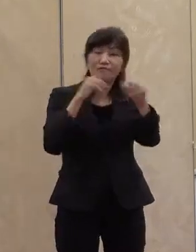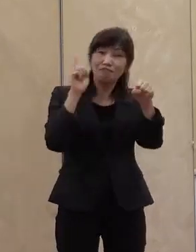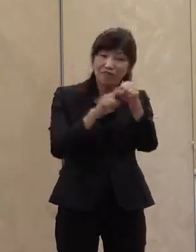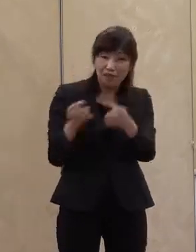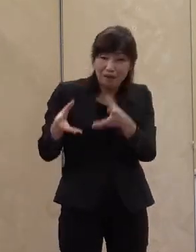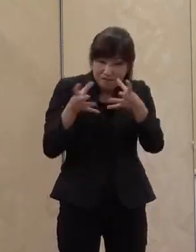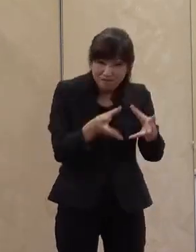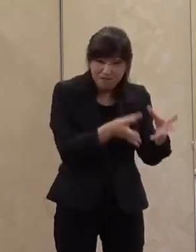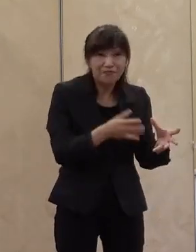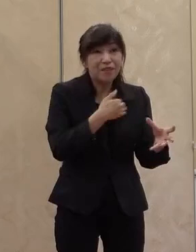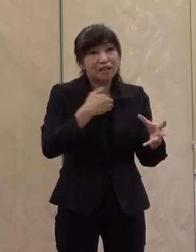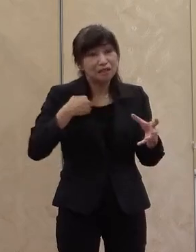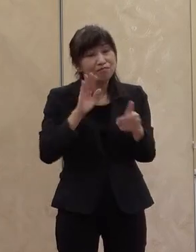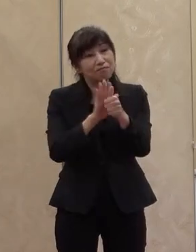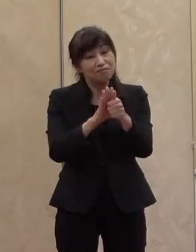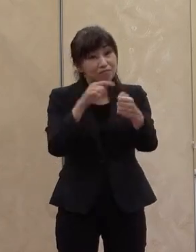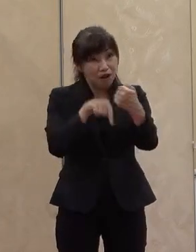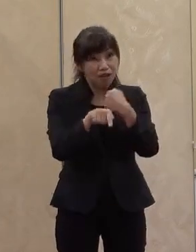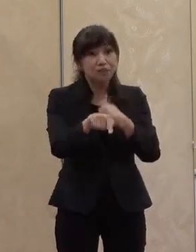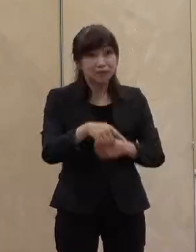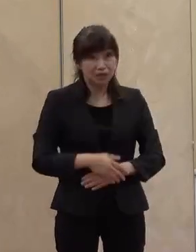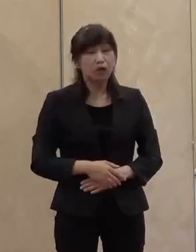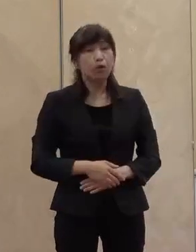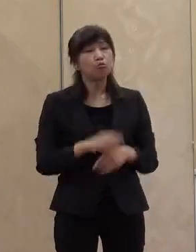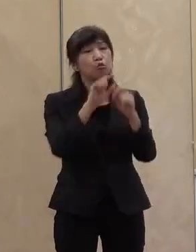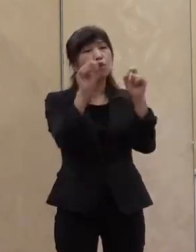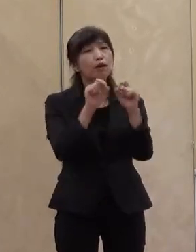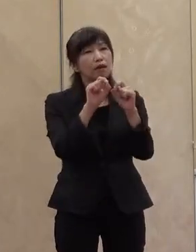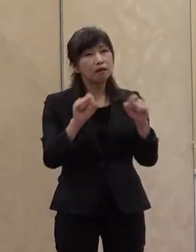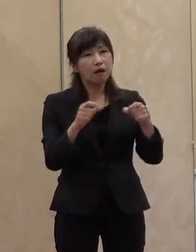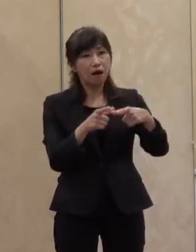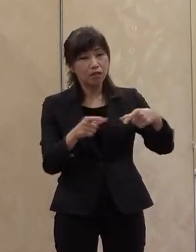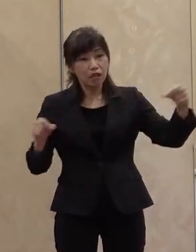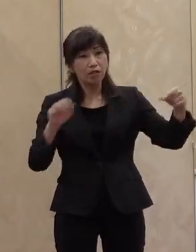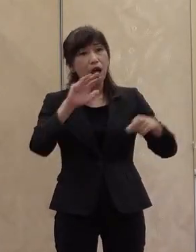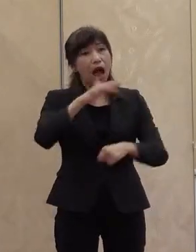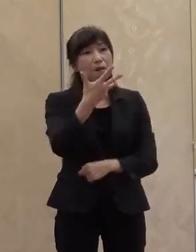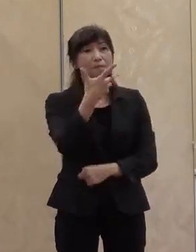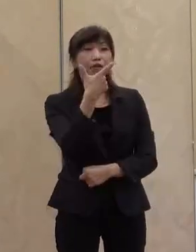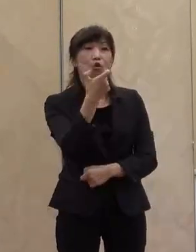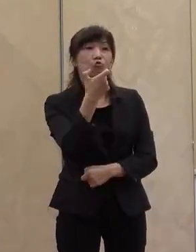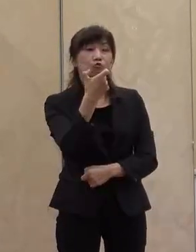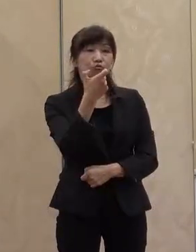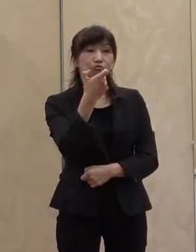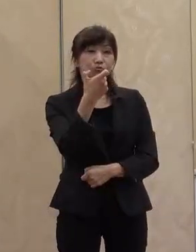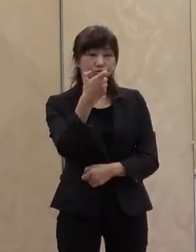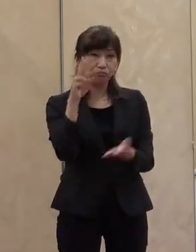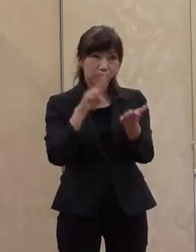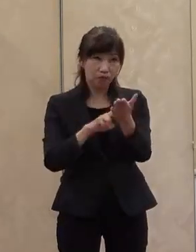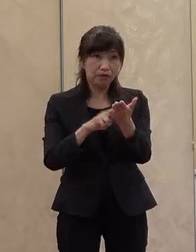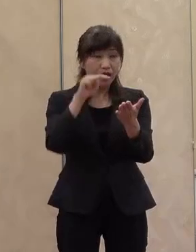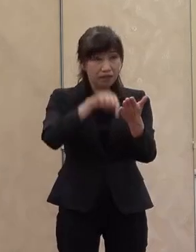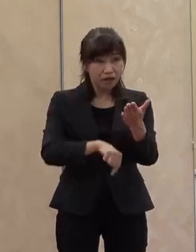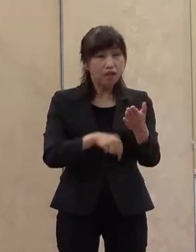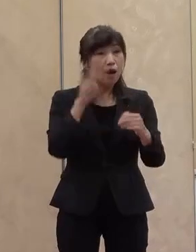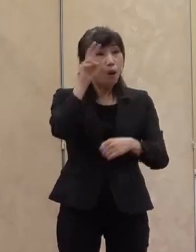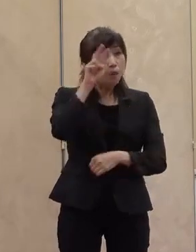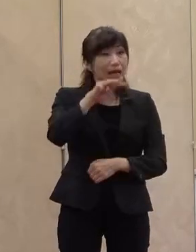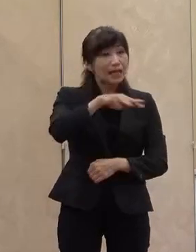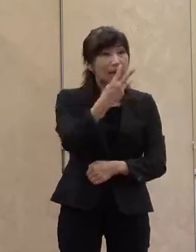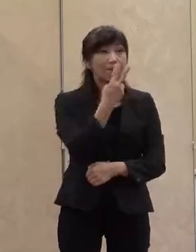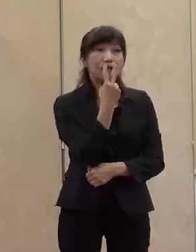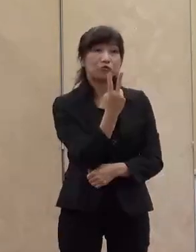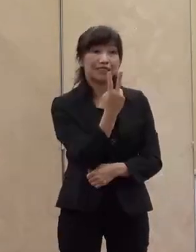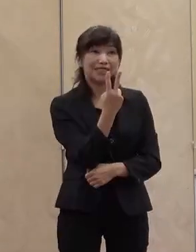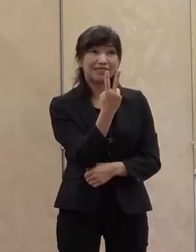のをやりました。結果ですね、全国で860件採択されましたが、大阪府においては302件採択され